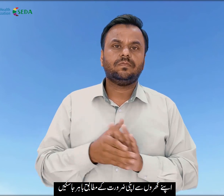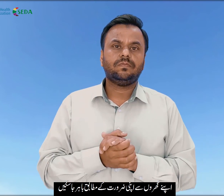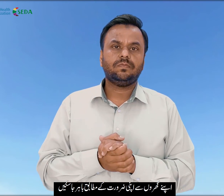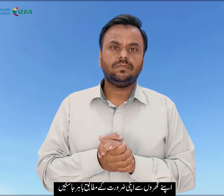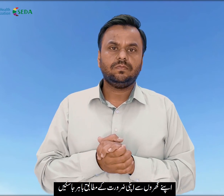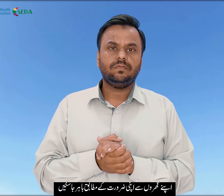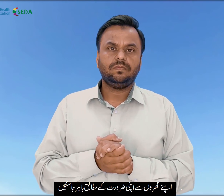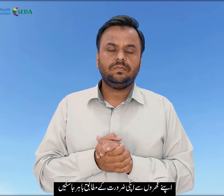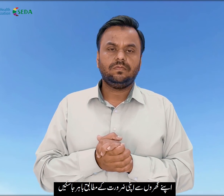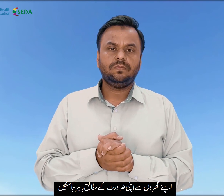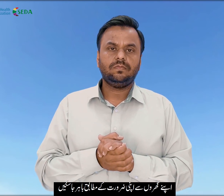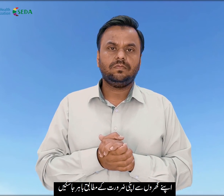سکیں۔